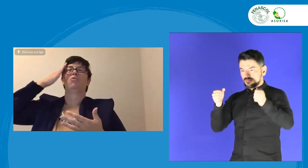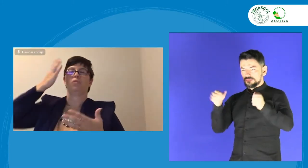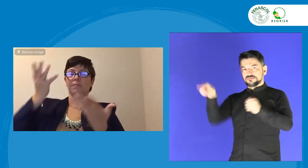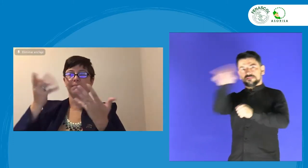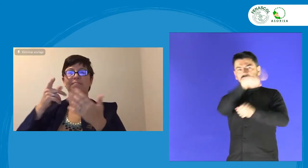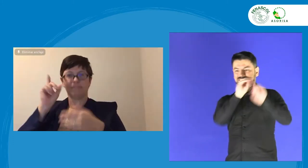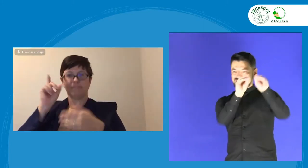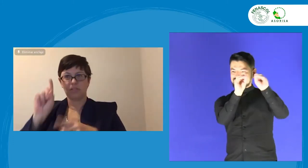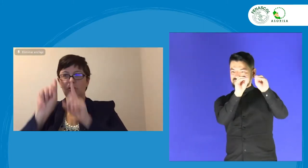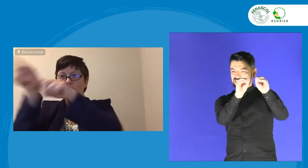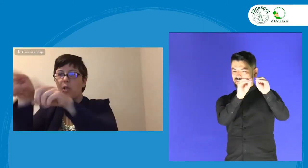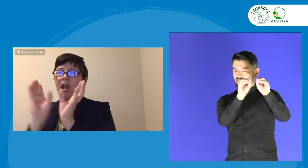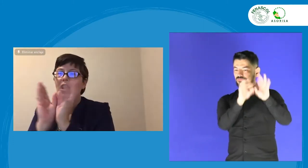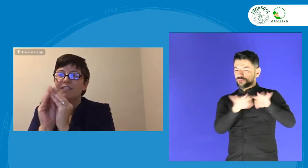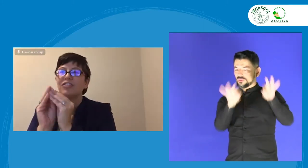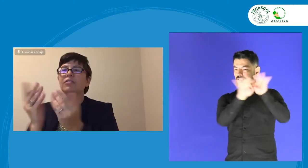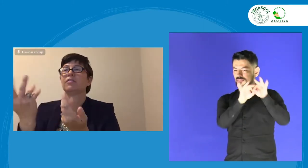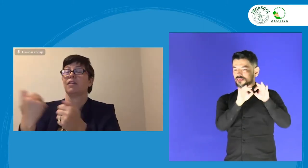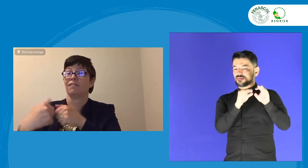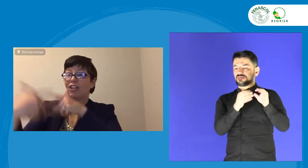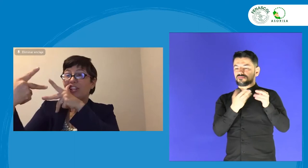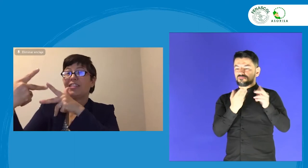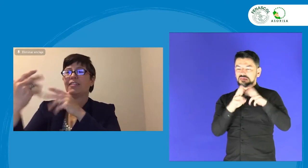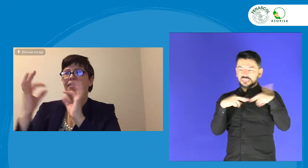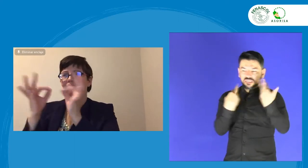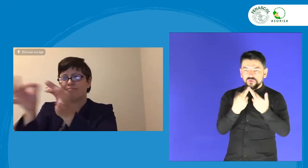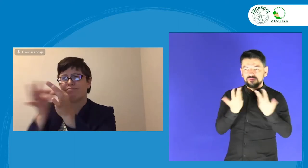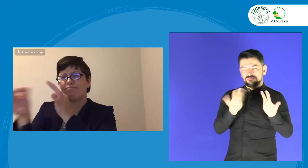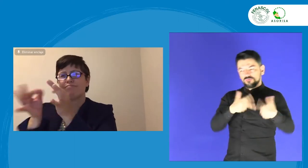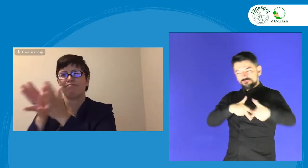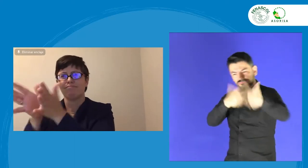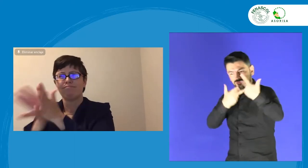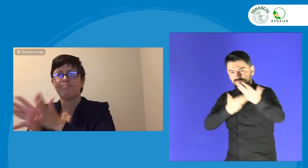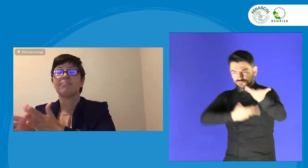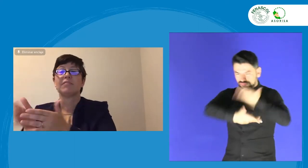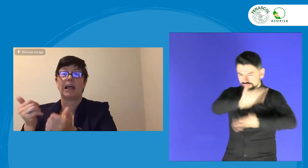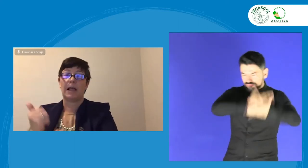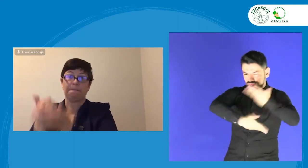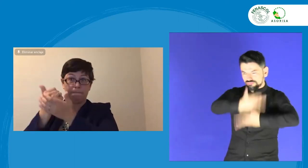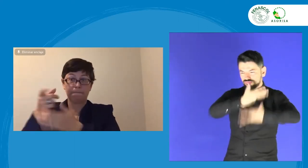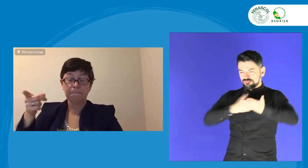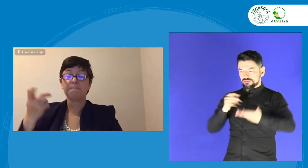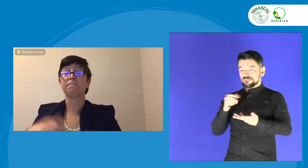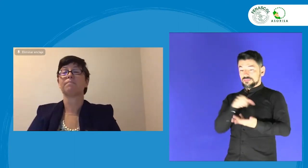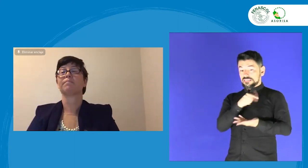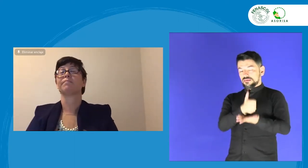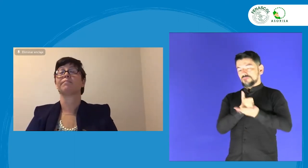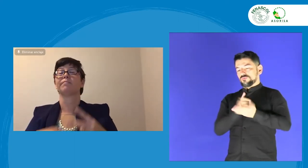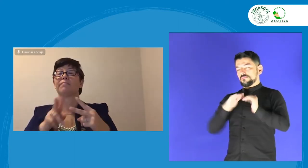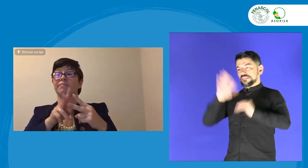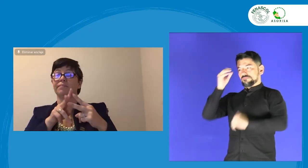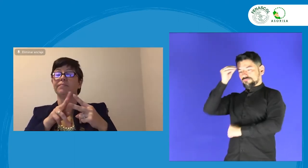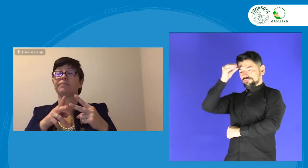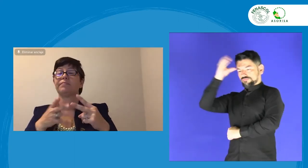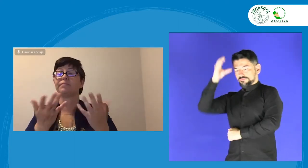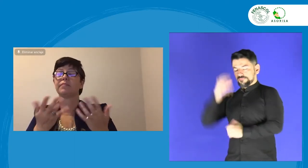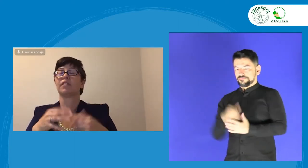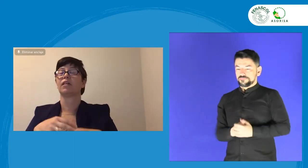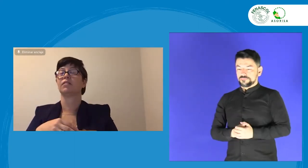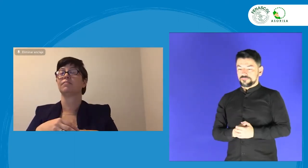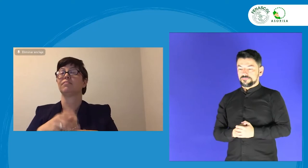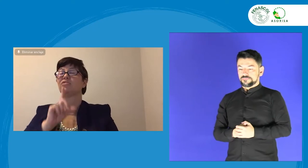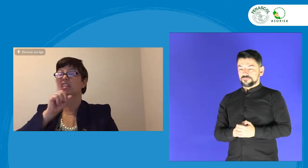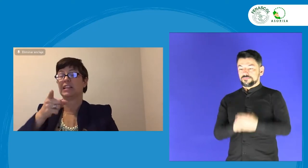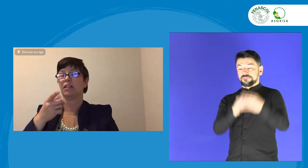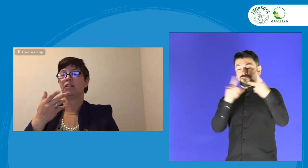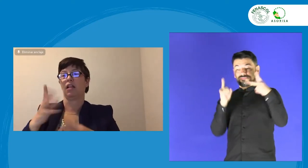muy poco lo que se sabe. Es importante ahondar más en los aspectos de la cultura y la lengua de la persona sorda.